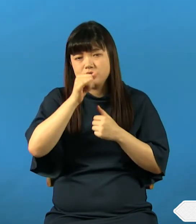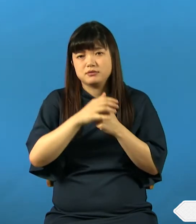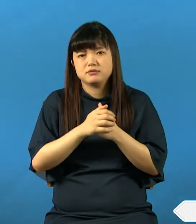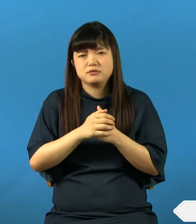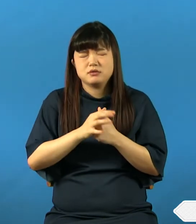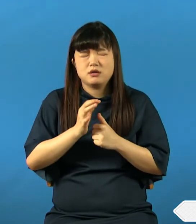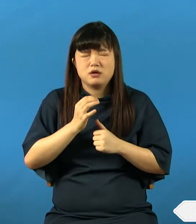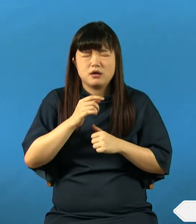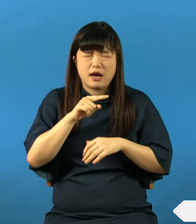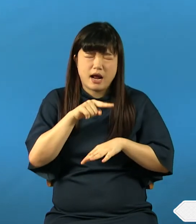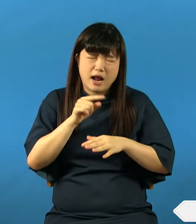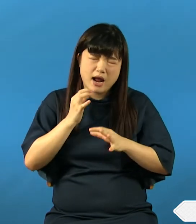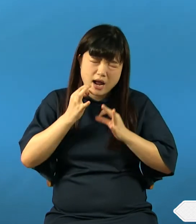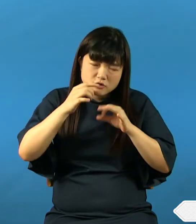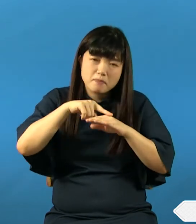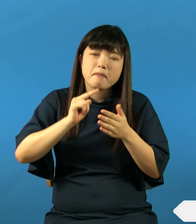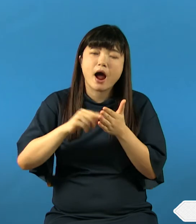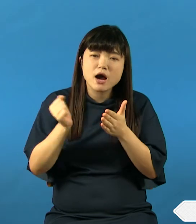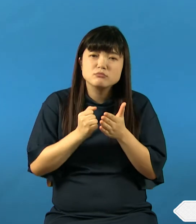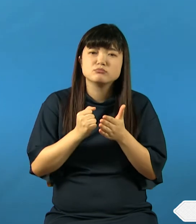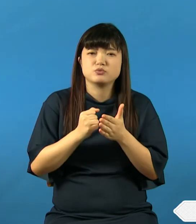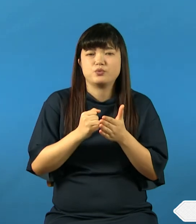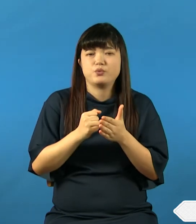절박한 마음으로 목이 말라야 됩니다.